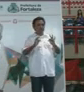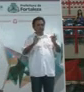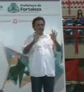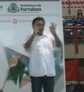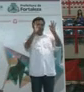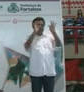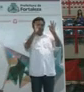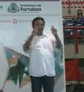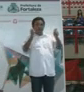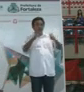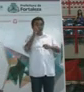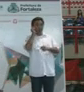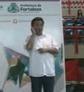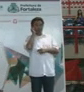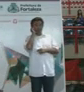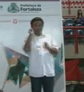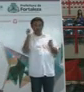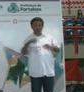Tá dando para ouvir legal?